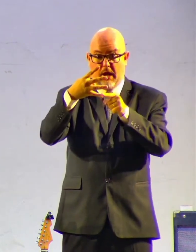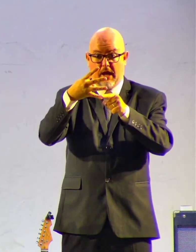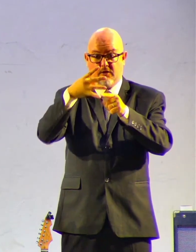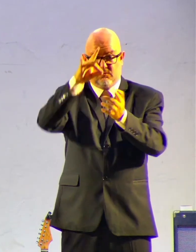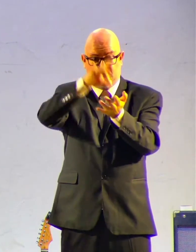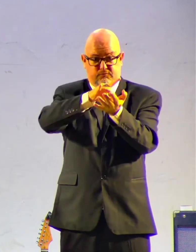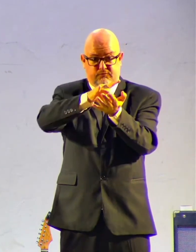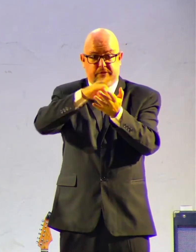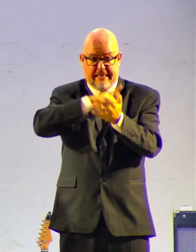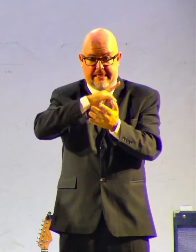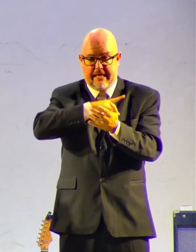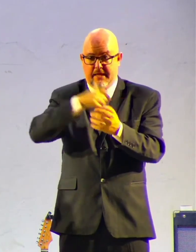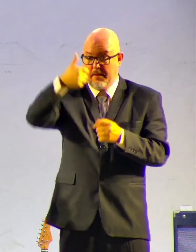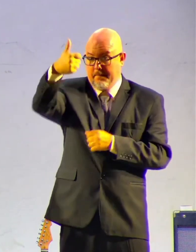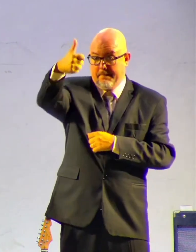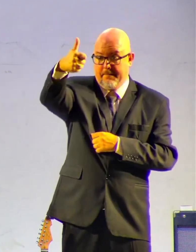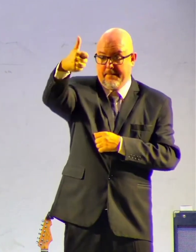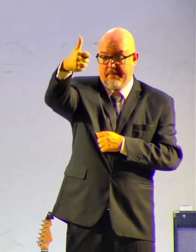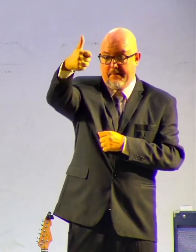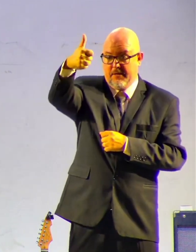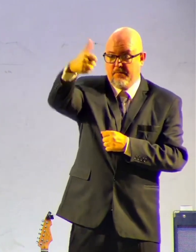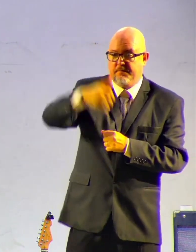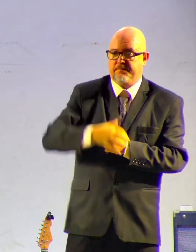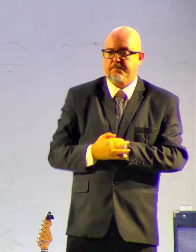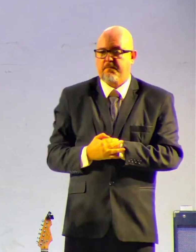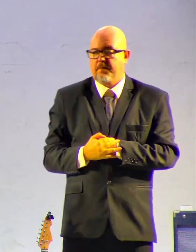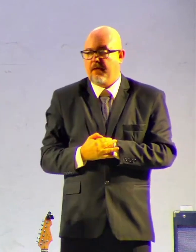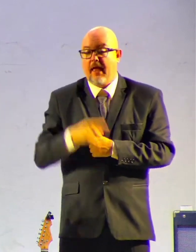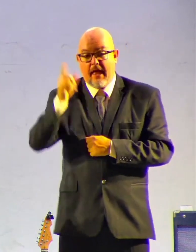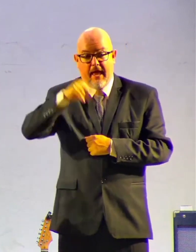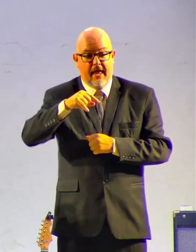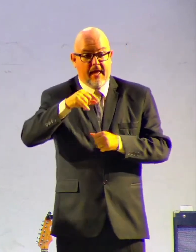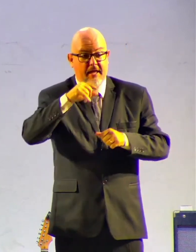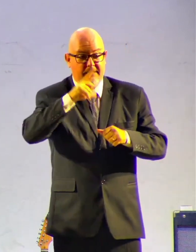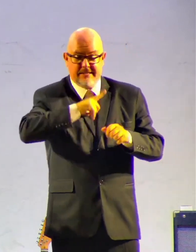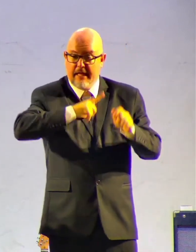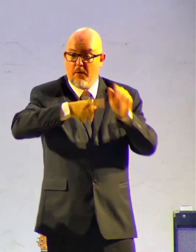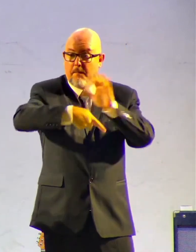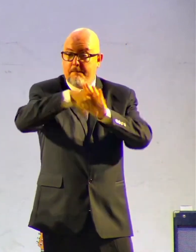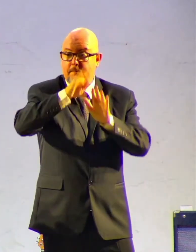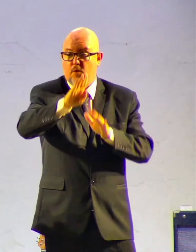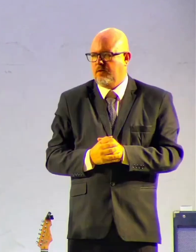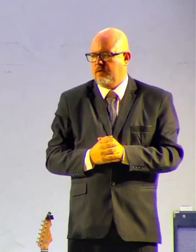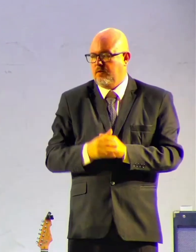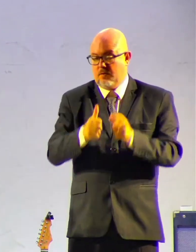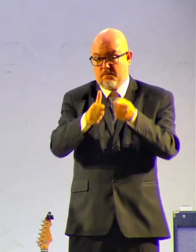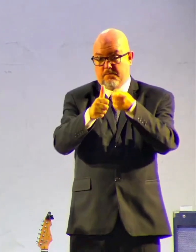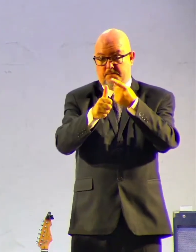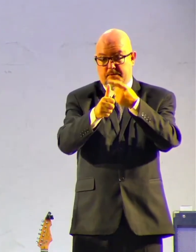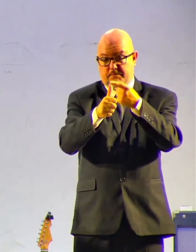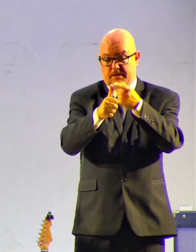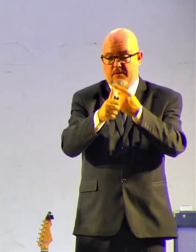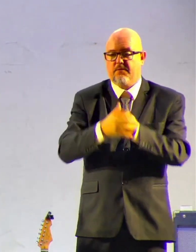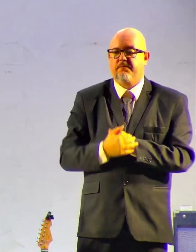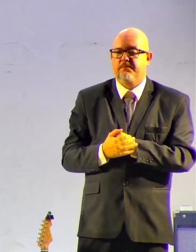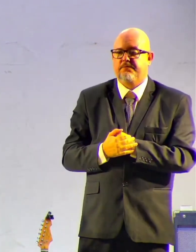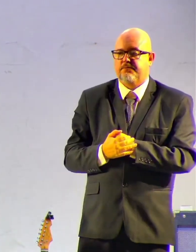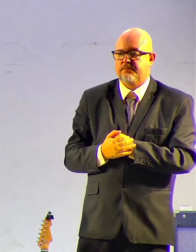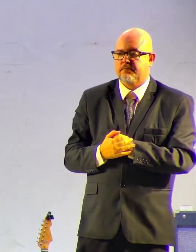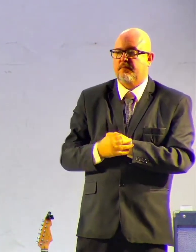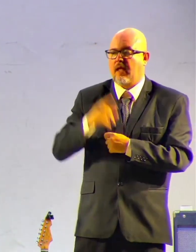passagem. A primeira delas é que o avivamento é uma promessa de Deus. Ponto. O avivamento